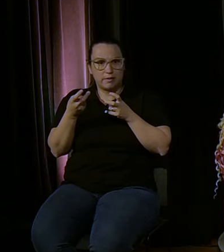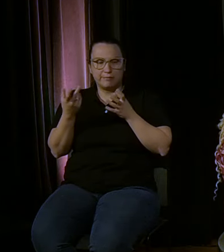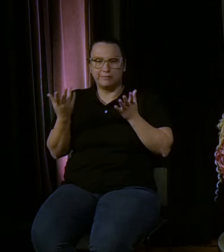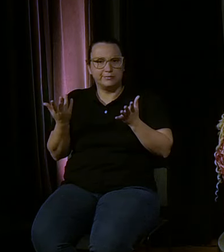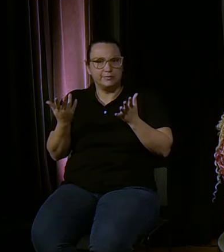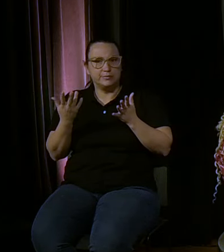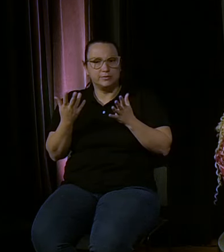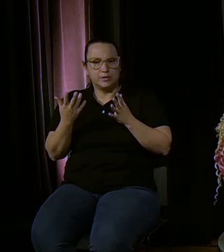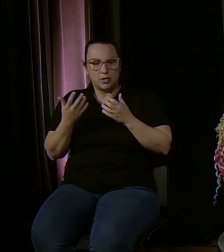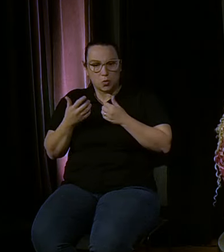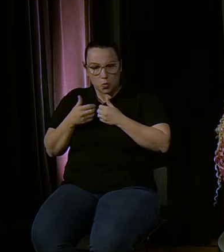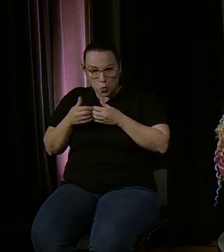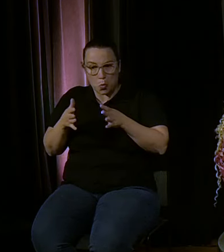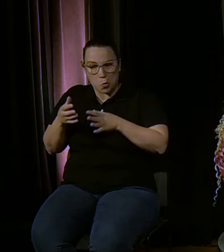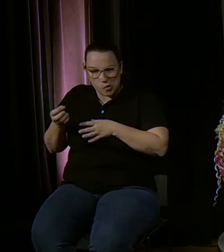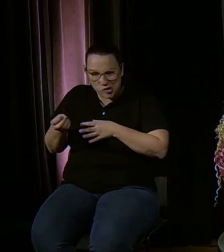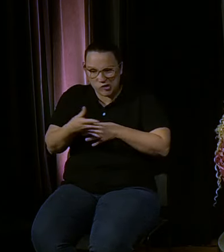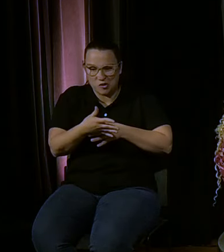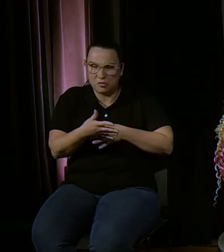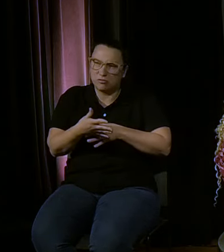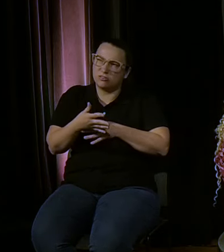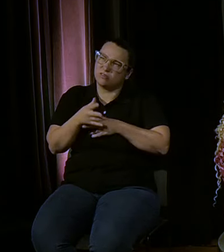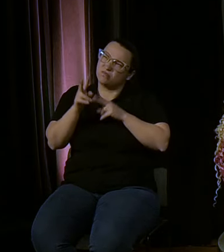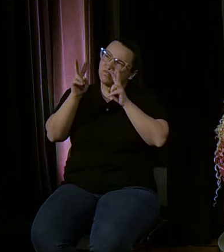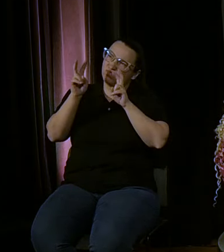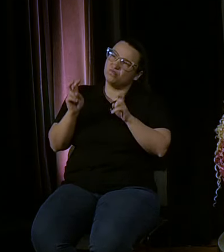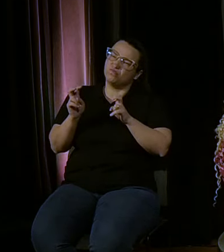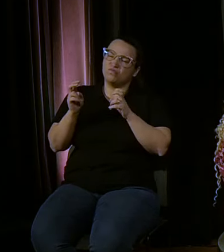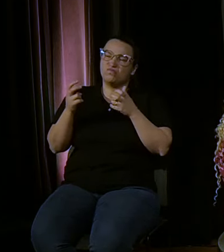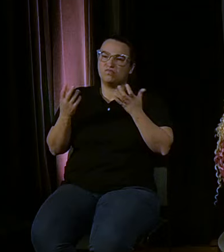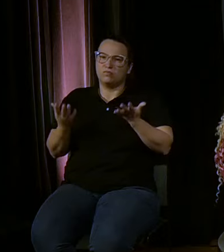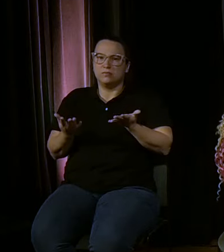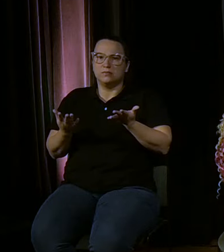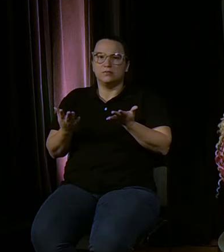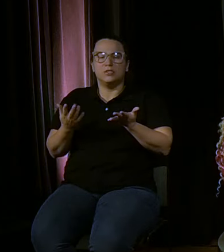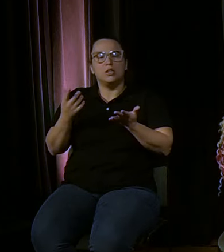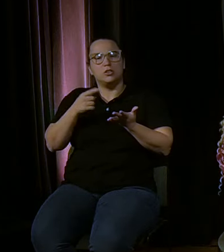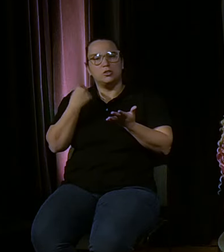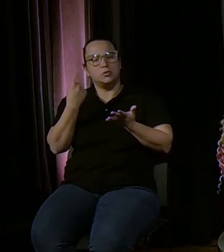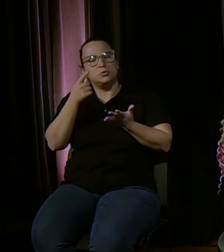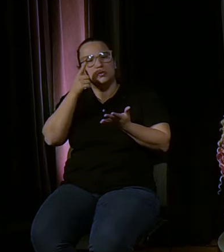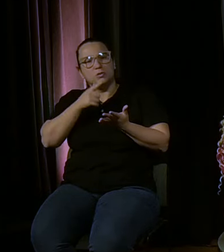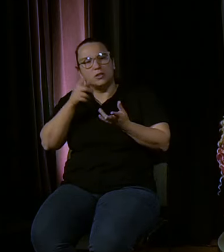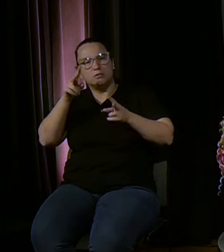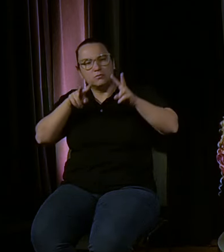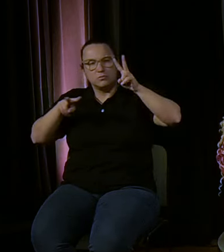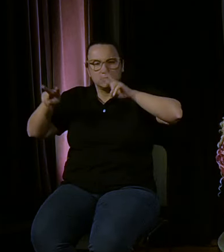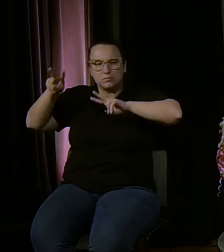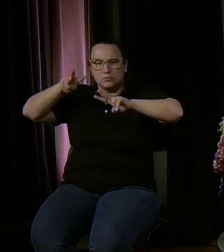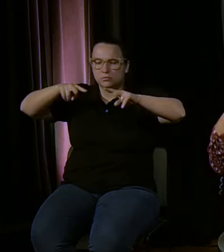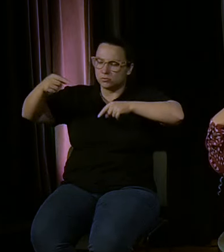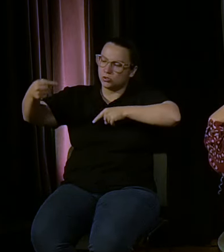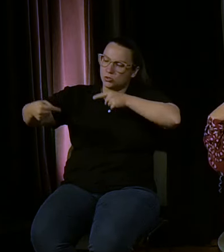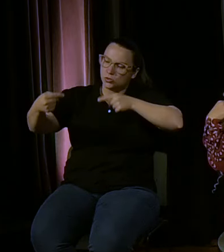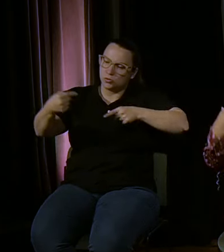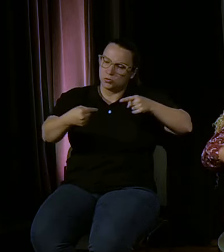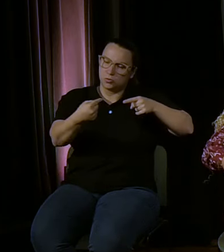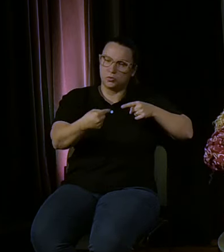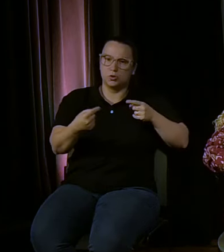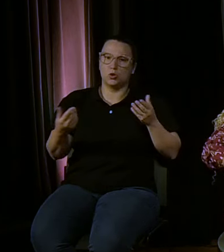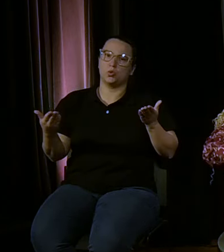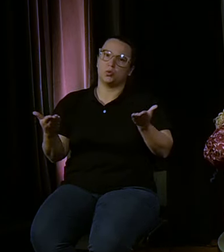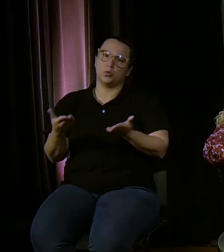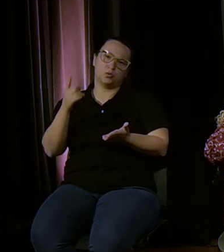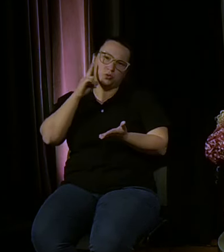diria que eles inauguram, porque a gente ainda está... Eu acho que a gente consegue visualizar essas discussões no